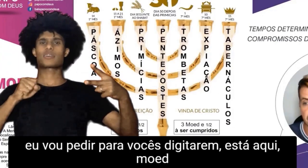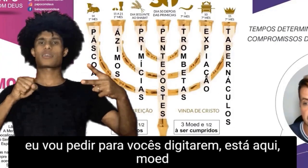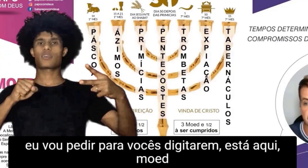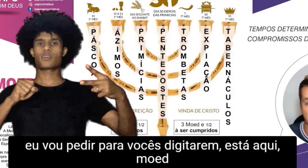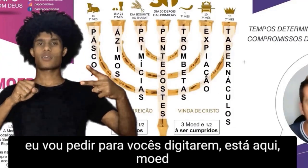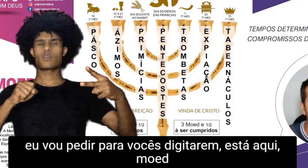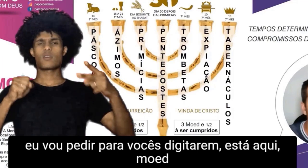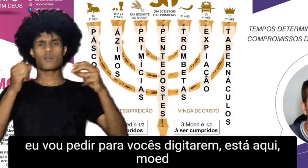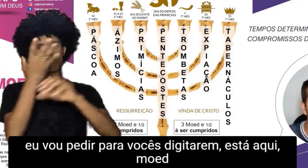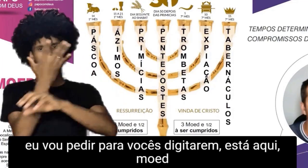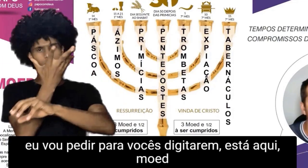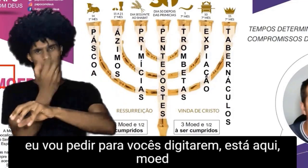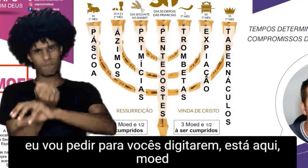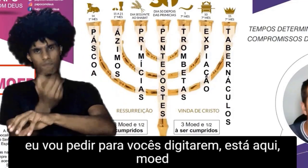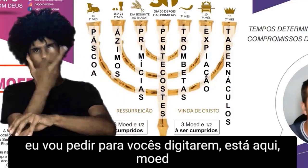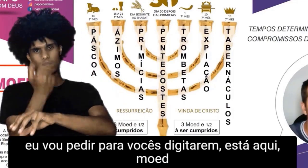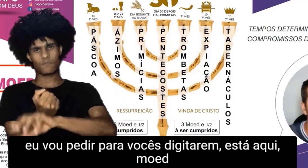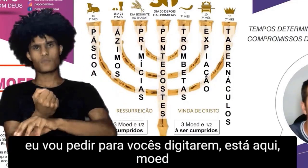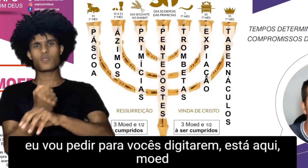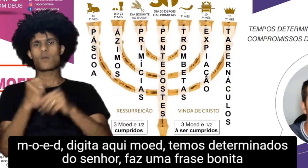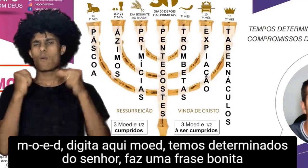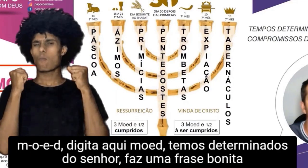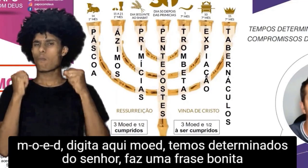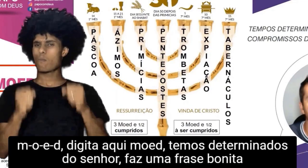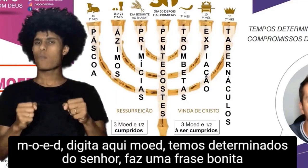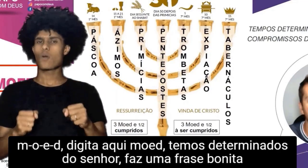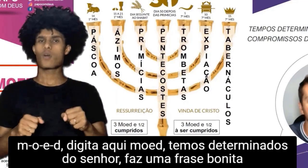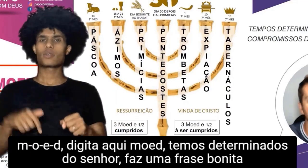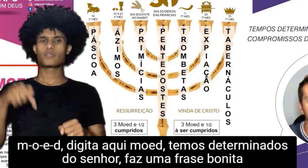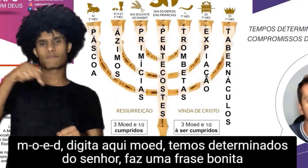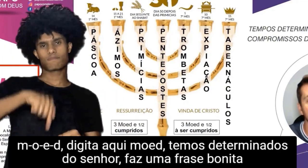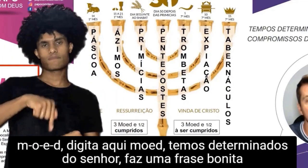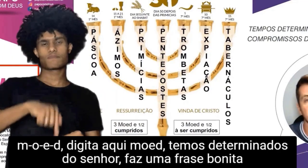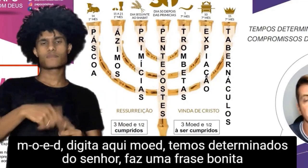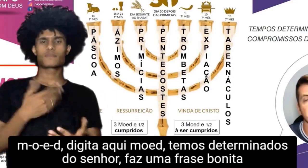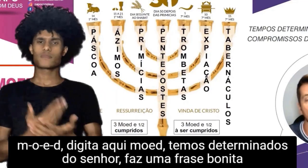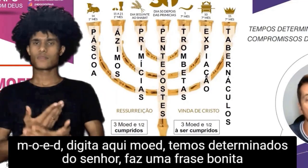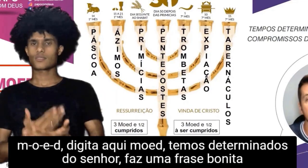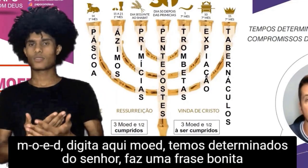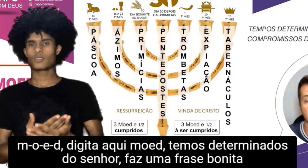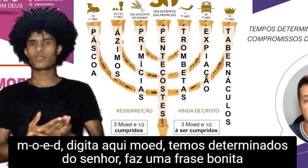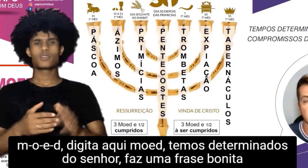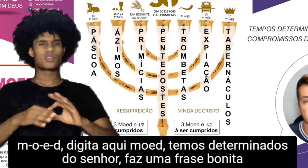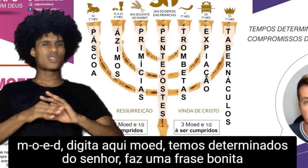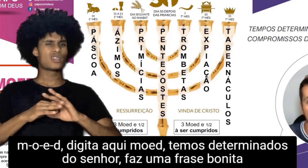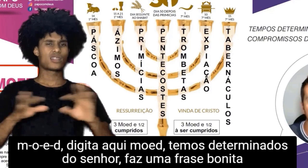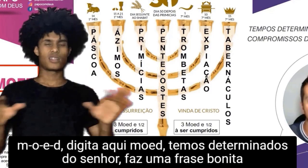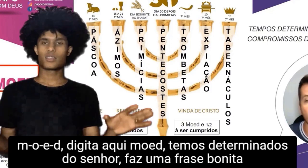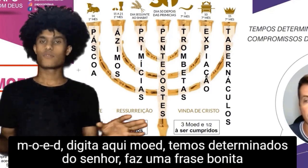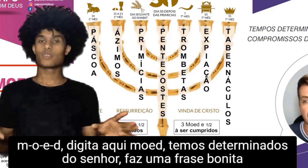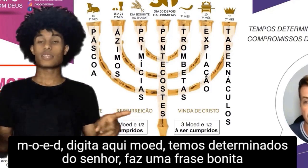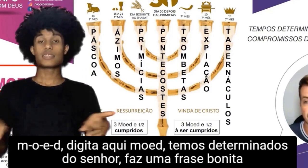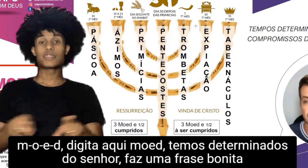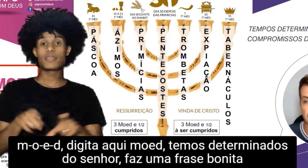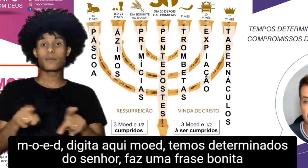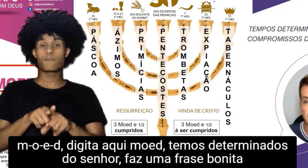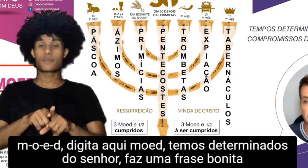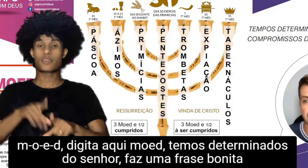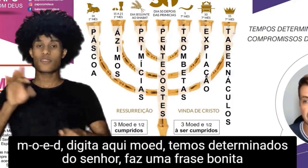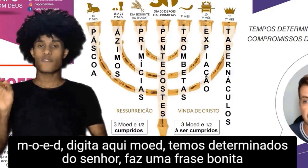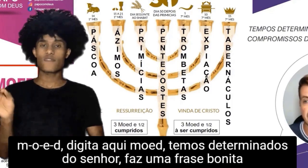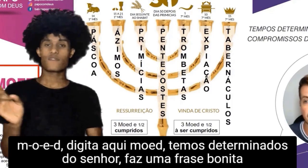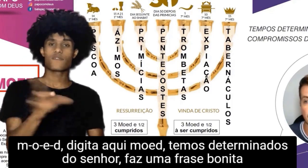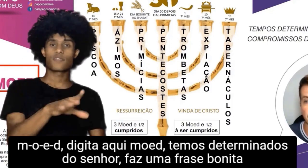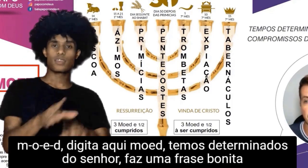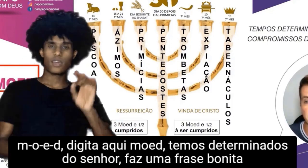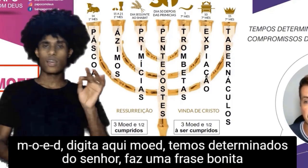vou pedir para vocês digitarem, ó, tá aqui, ó, Moed, tá vendo aqui, ó, M-O-E-D, Moed. Digita aqui, ó, Moed.